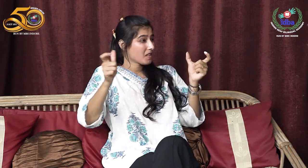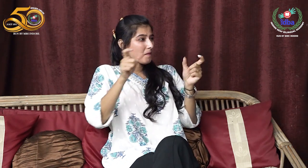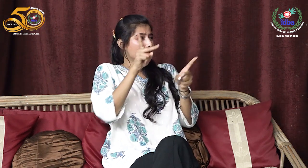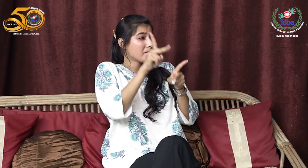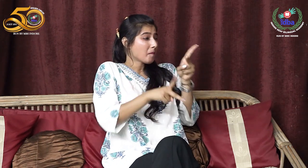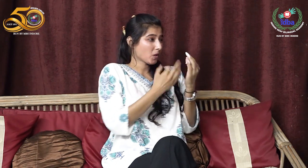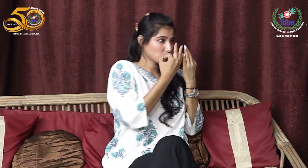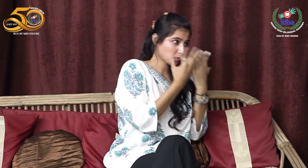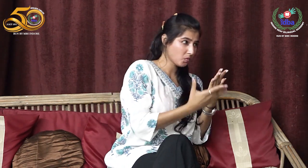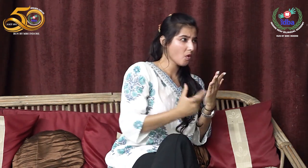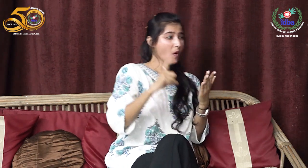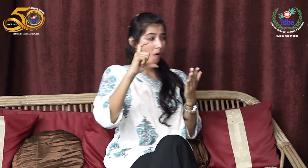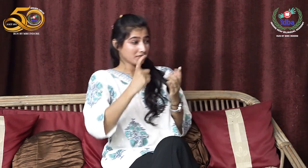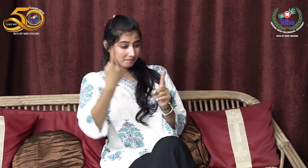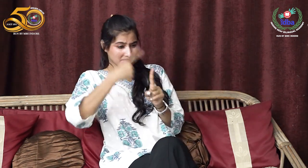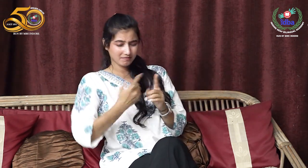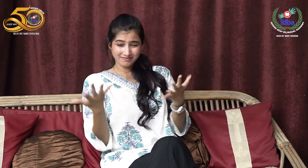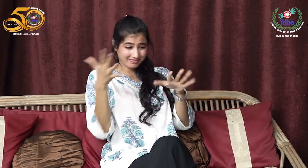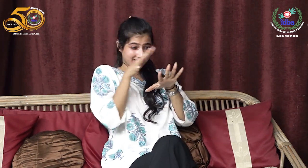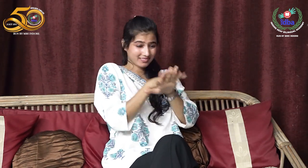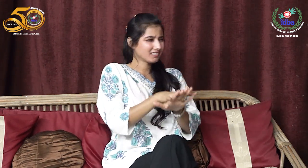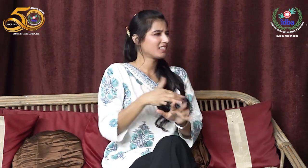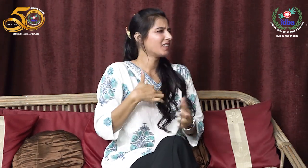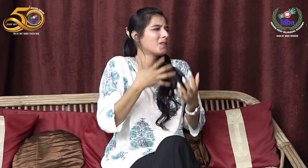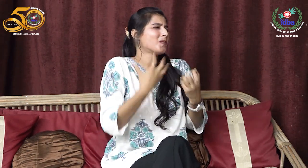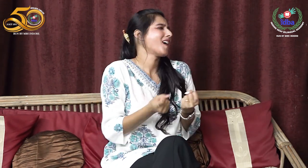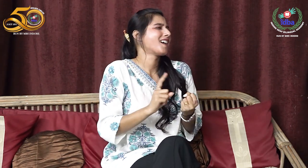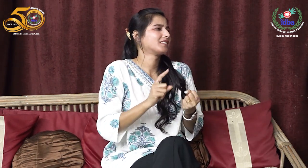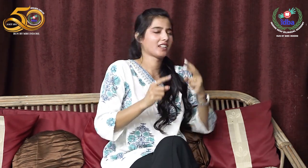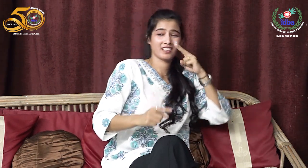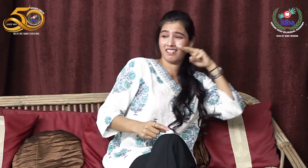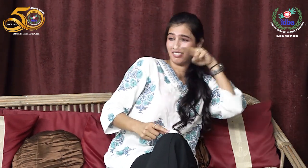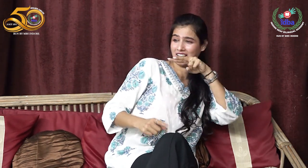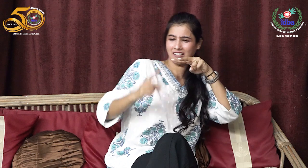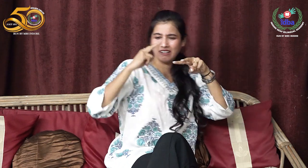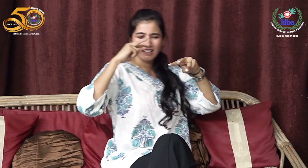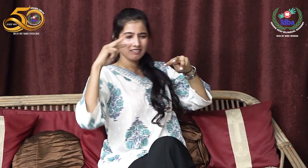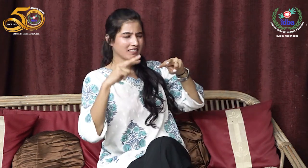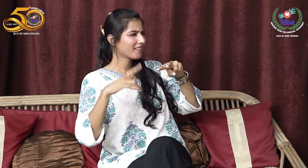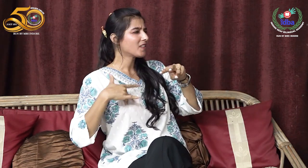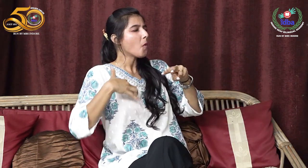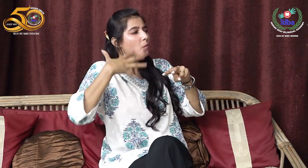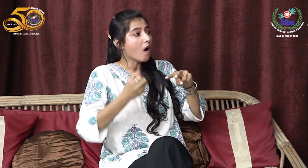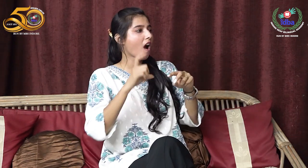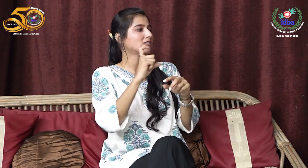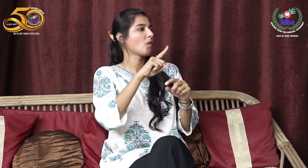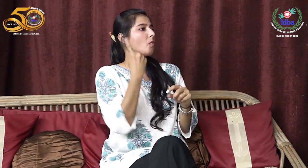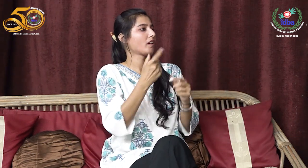आपके इम्प्रूव हुए? जी हाँ, स्टार्टिंग में था, मैं यहाँ पे थी तो बहुत बड़ा कैंपस था, प्लस कॉलेज भी था। मुझे लगा था कि सब मुझे यहाँ से देखेंगे।